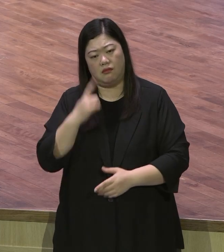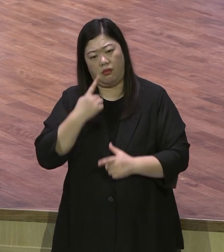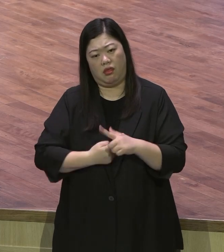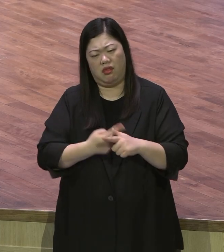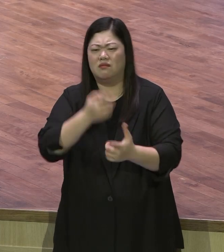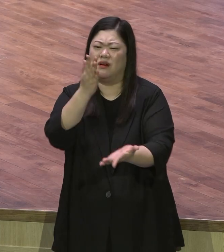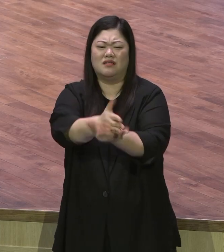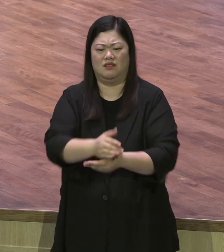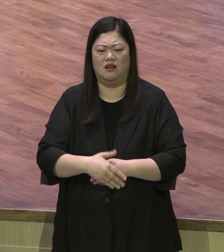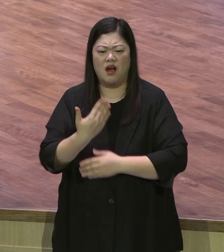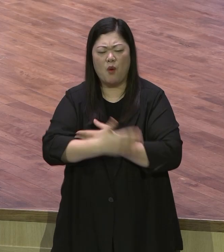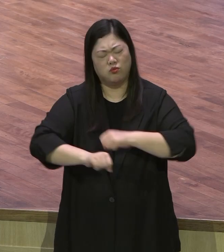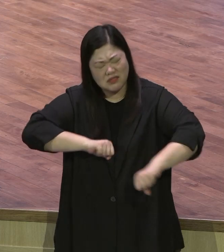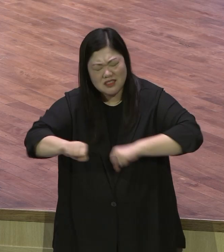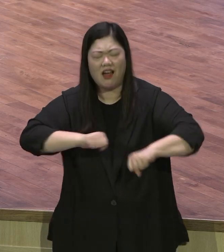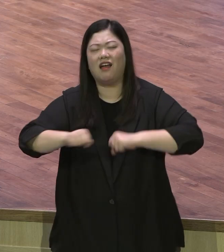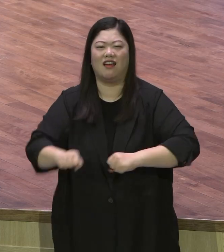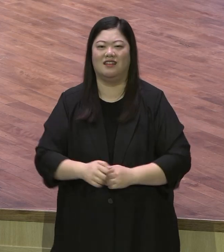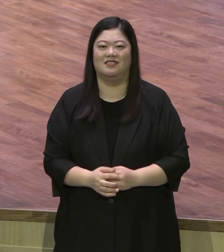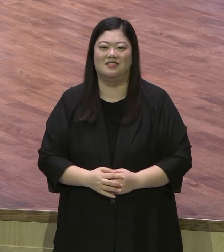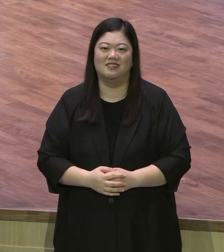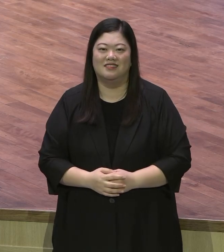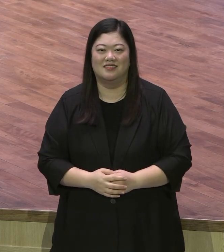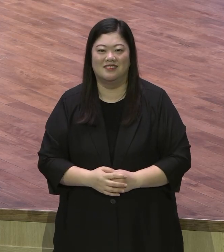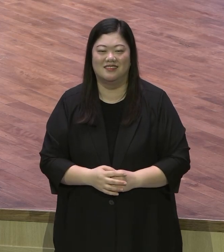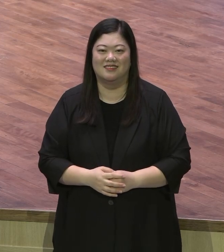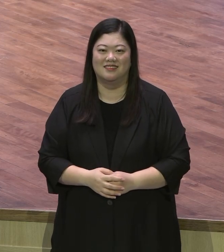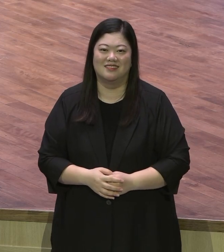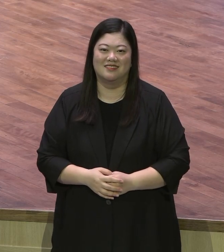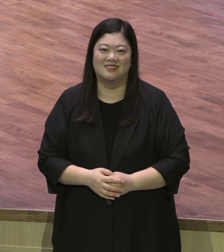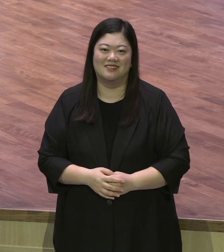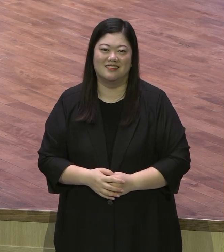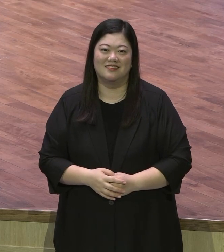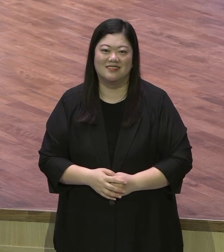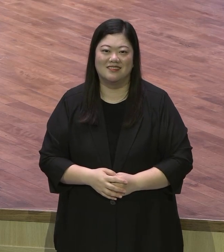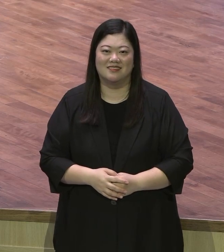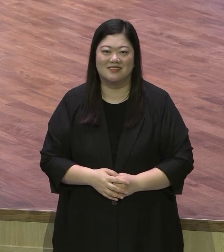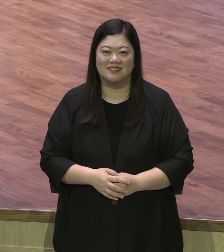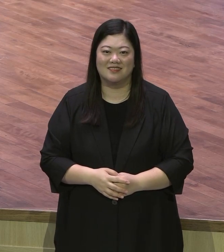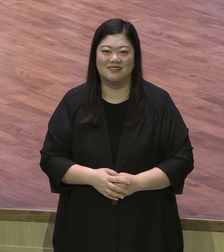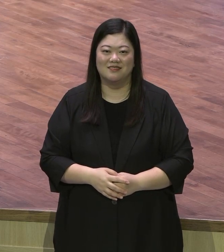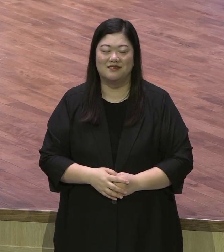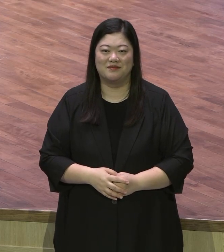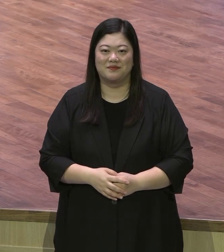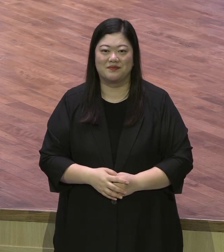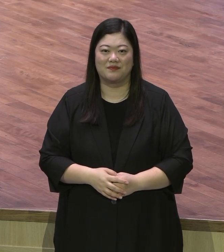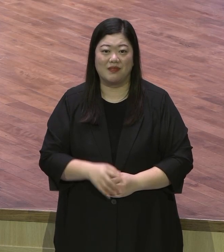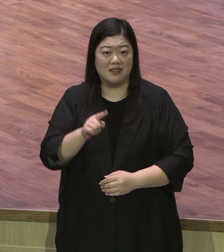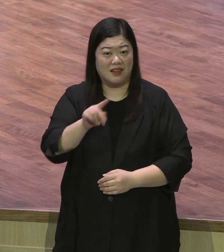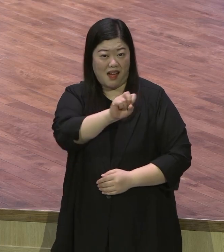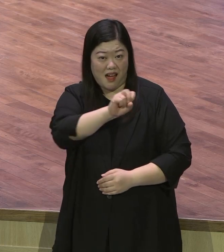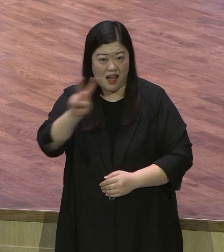살아야죠. 분별력. 하나님의 이 말씀 이걸 우리의 예틀 다